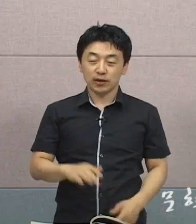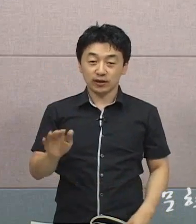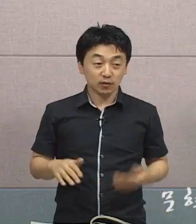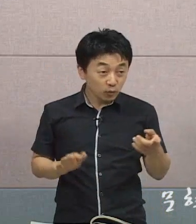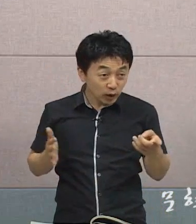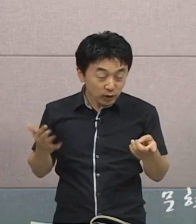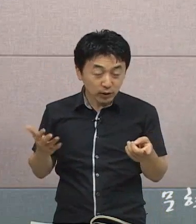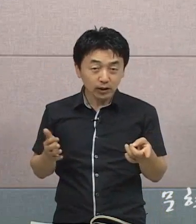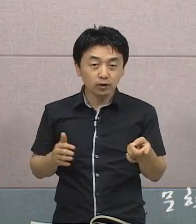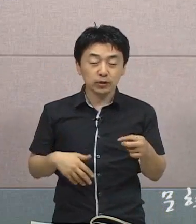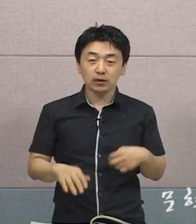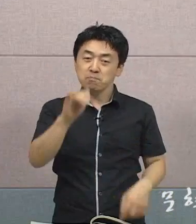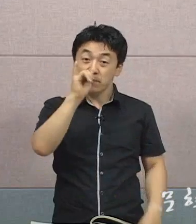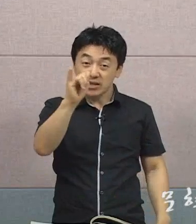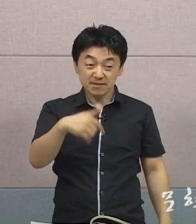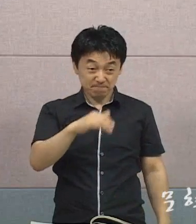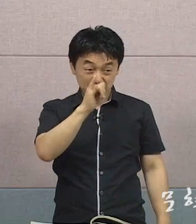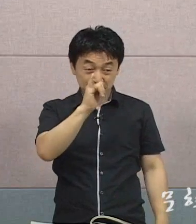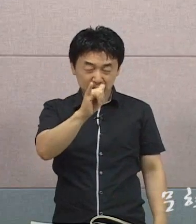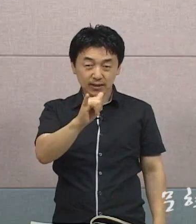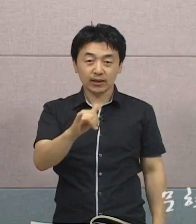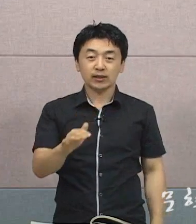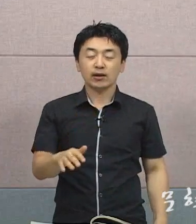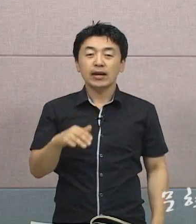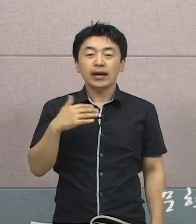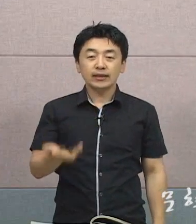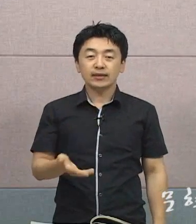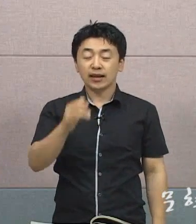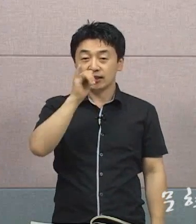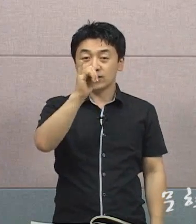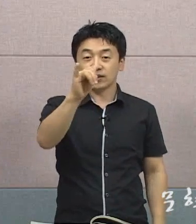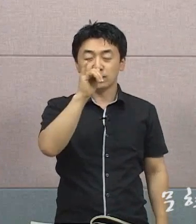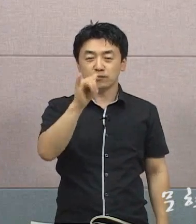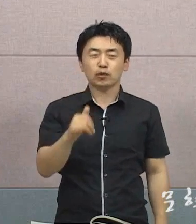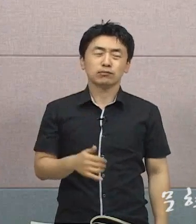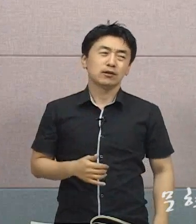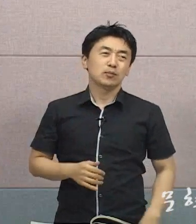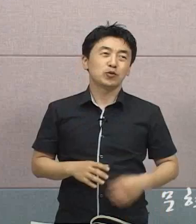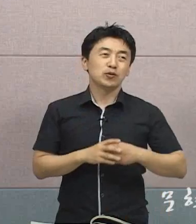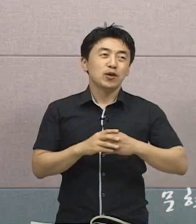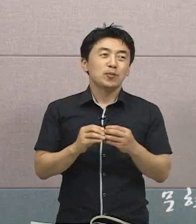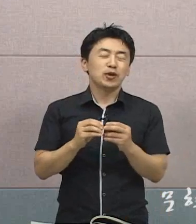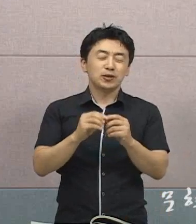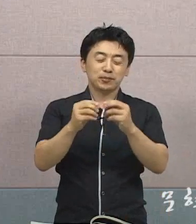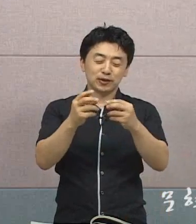그래서 돼 이거보다. 그래서 해냈다, 이겼다, 뭐 이렇게 의미를